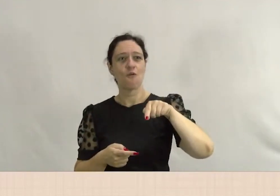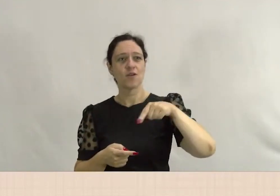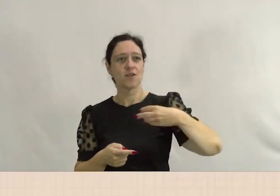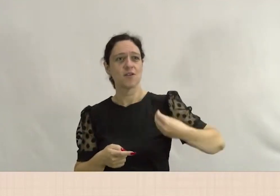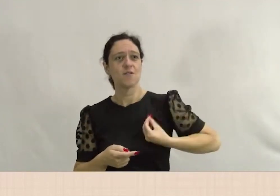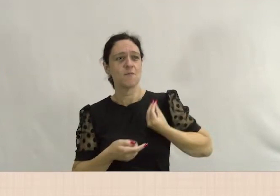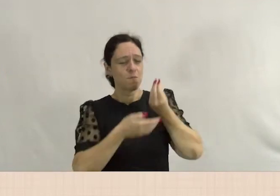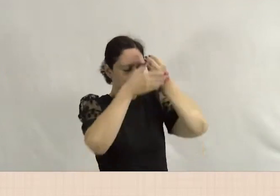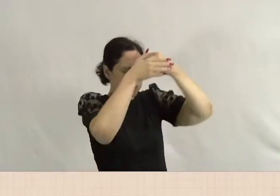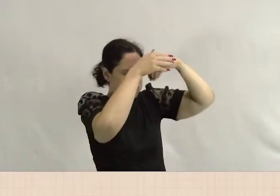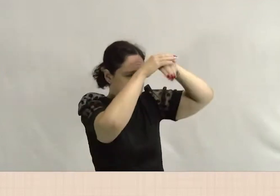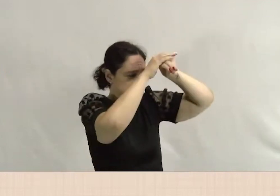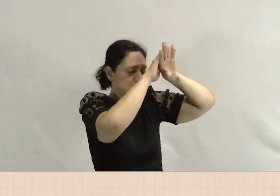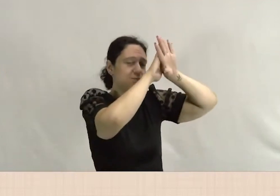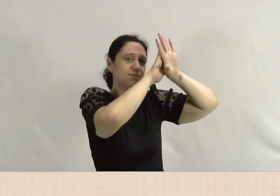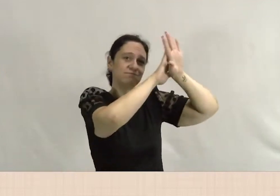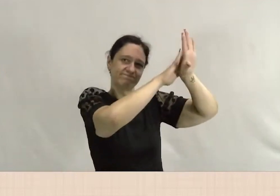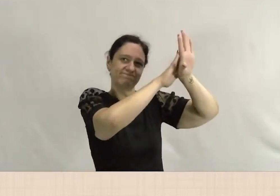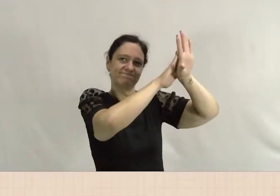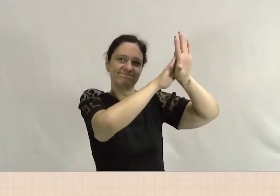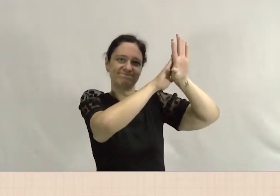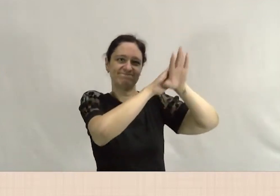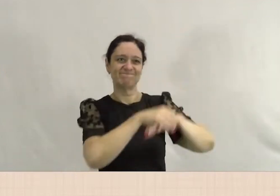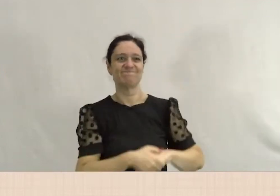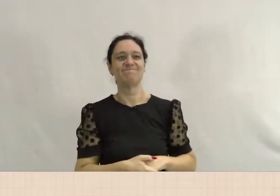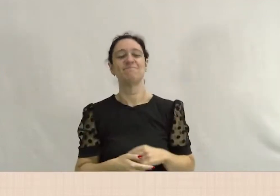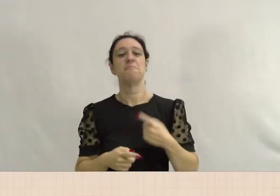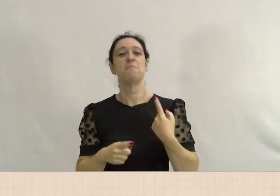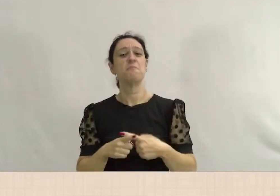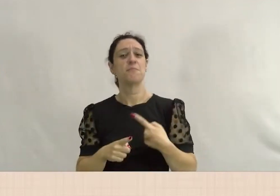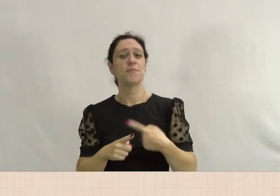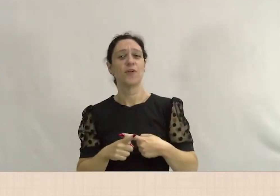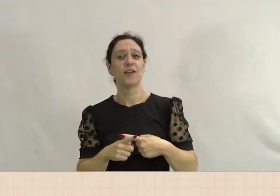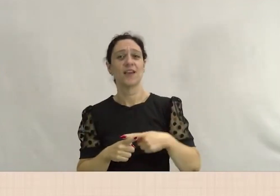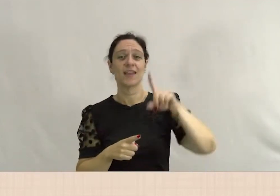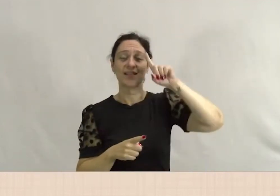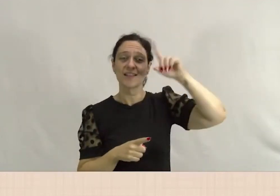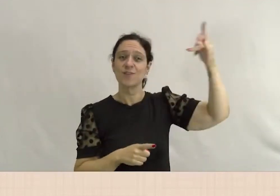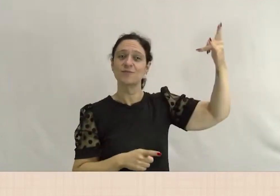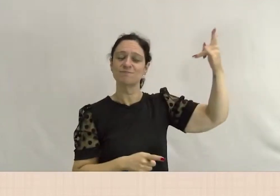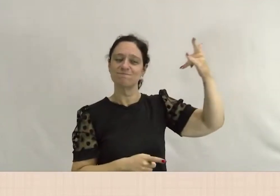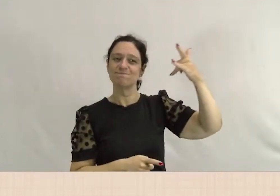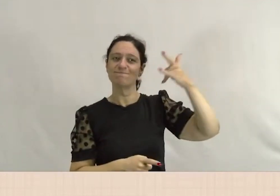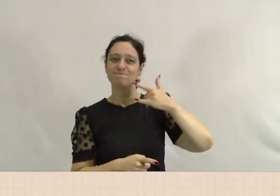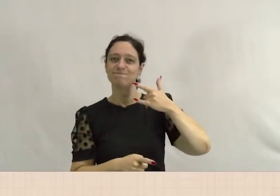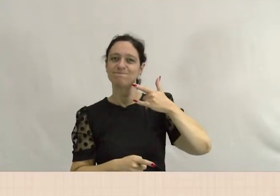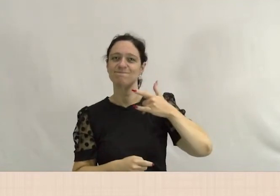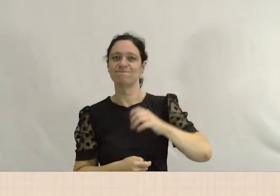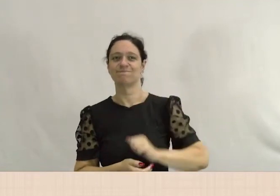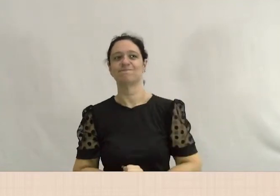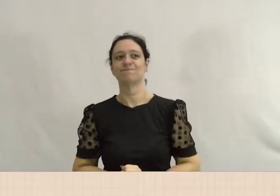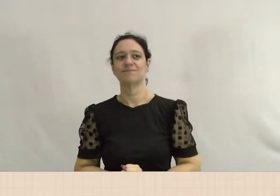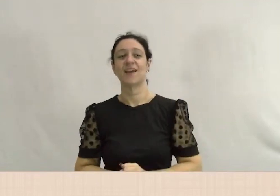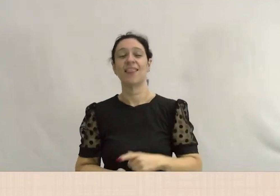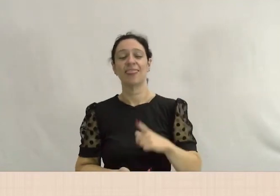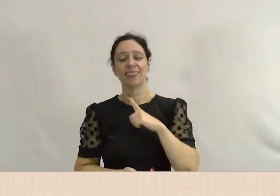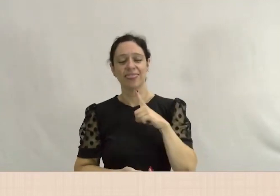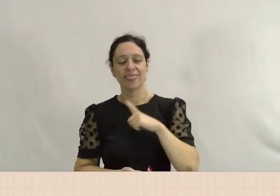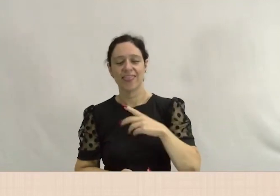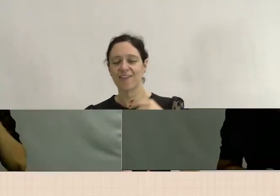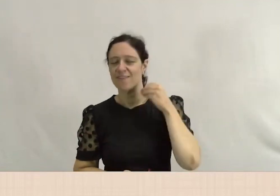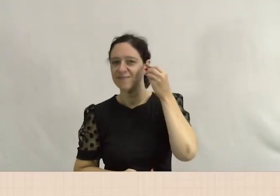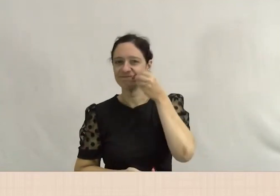entregar para salvar as pessoas, com amor de Deus, irmãos, tiveram uma